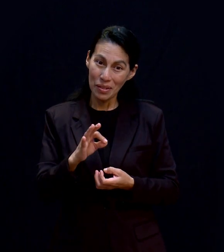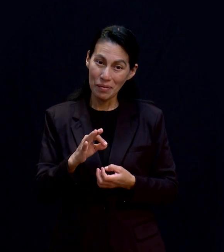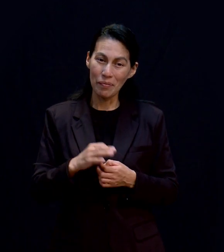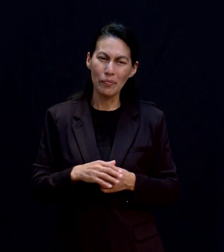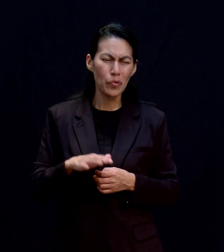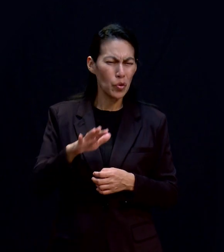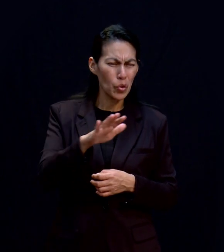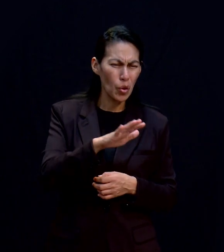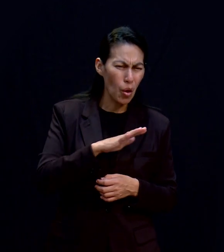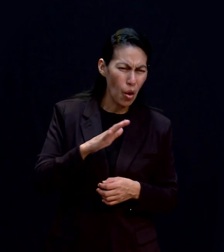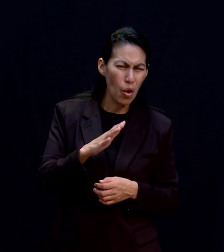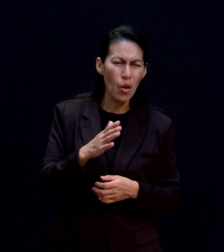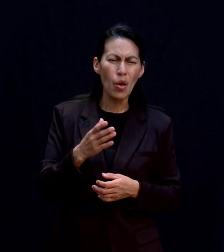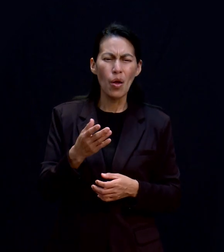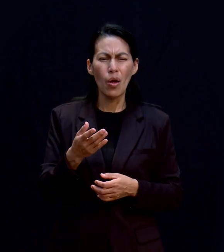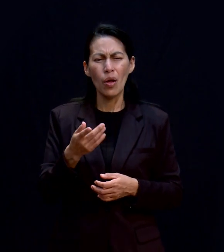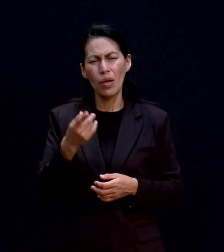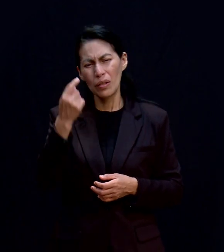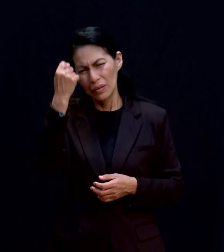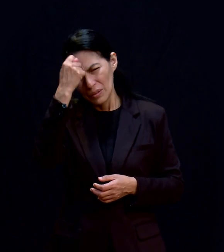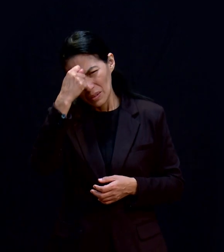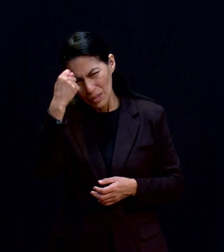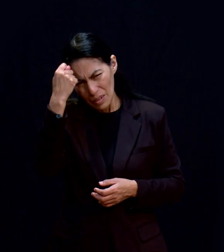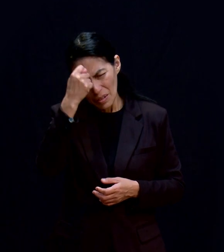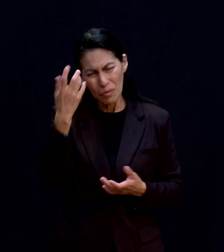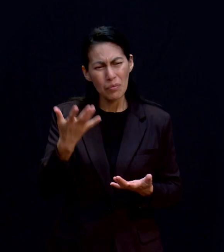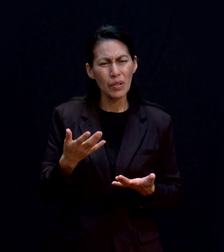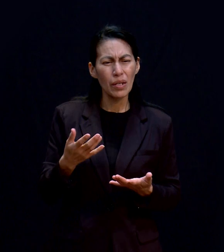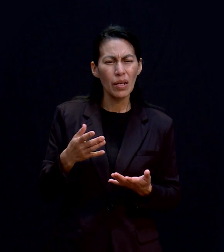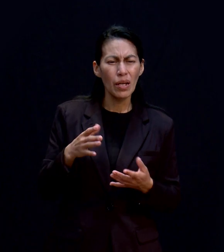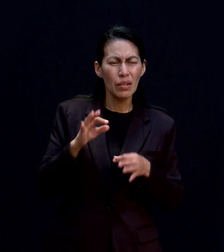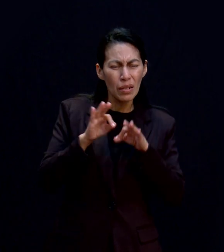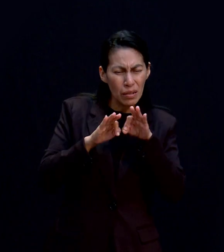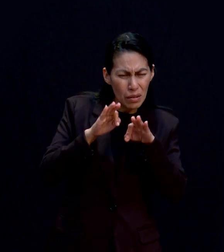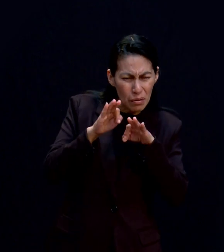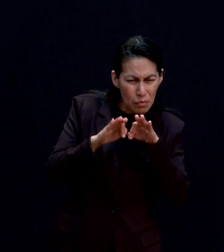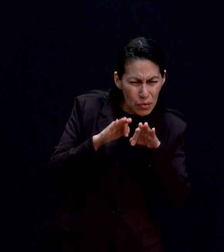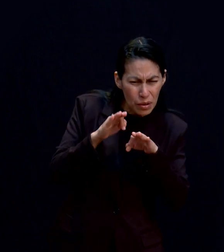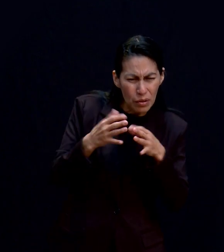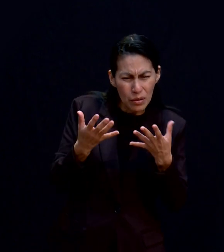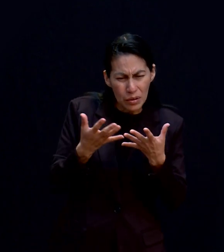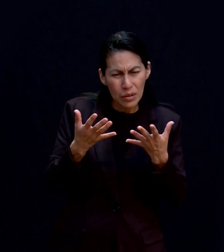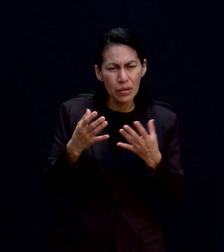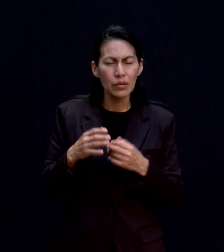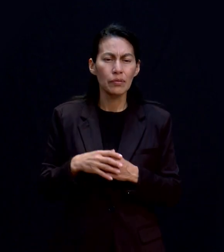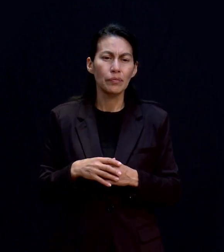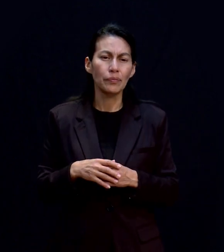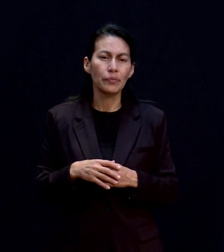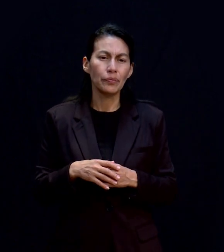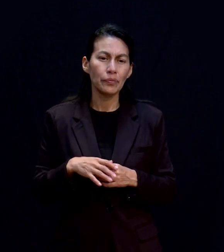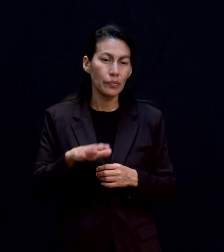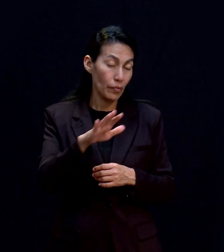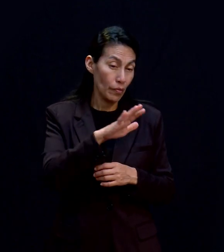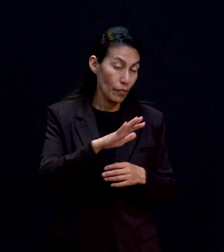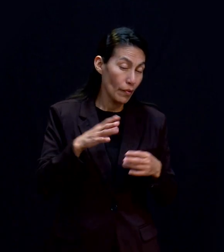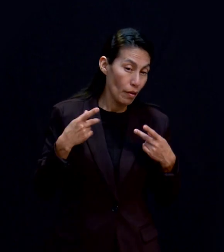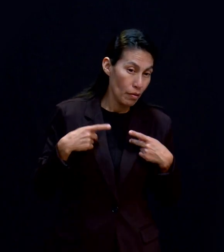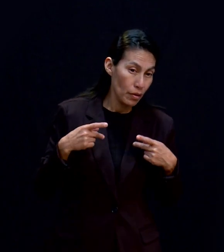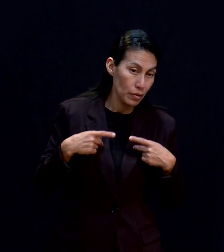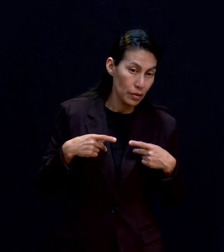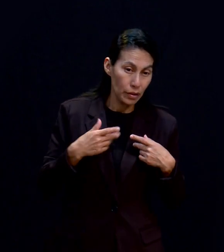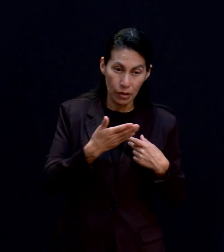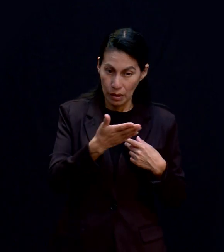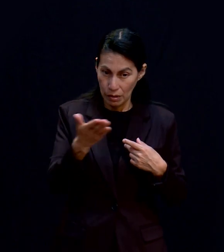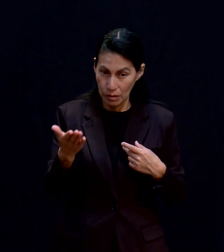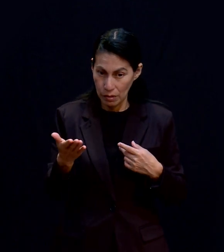incluso con todas las terapias con todo el acompañamiento y seguimiento que se le da por parte del cuerpo